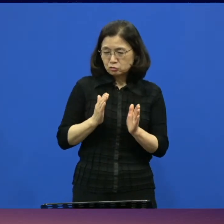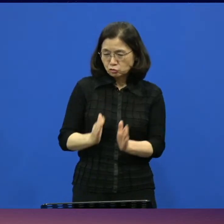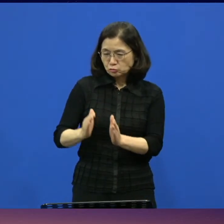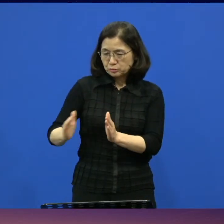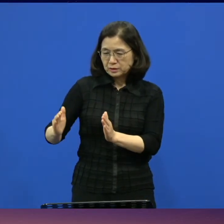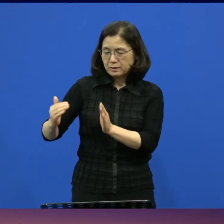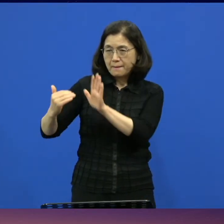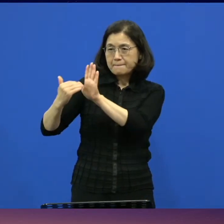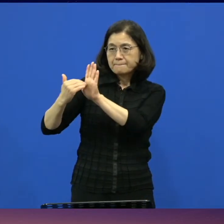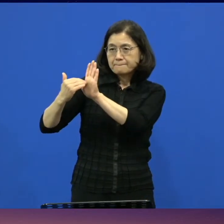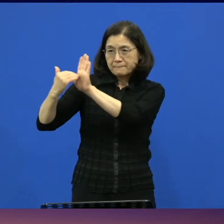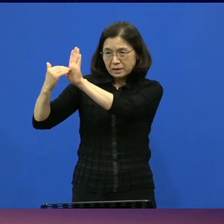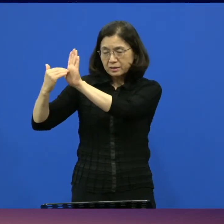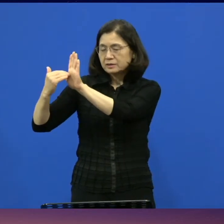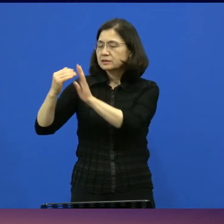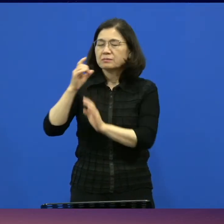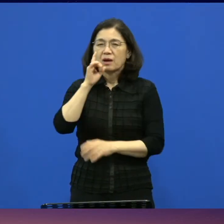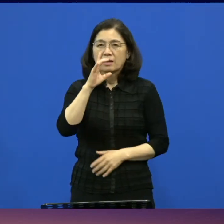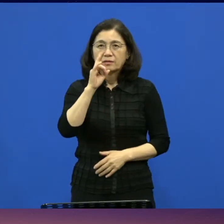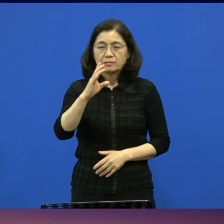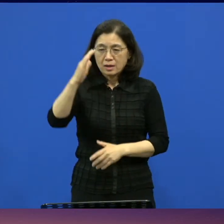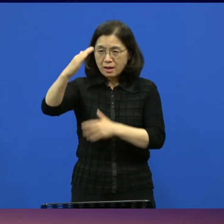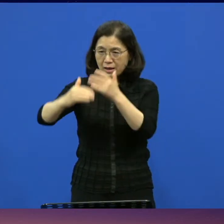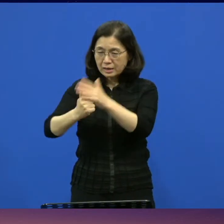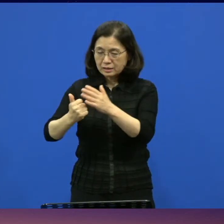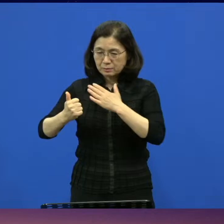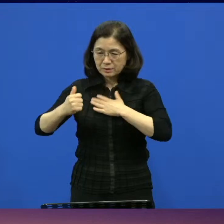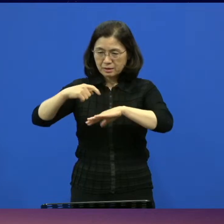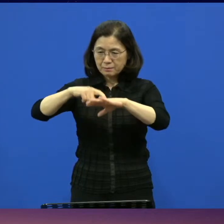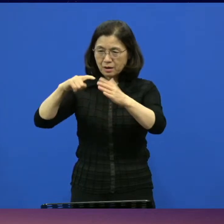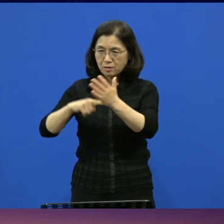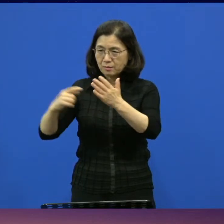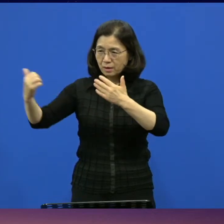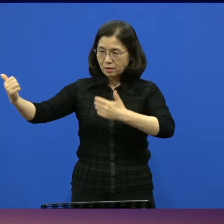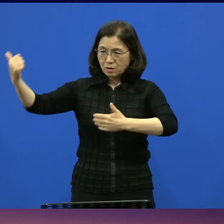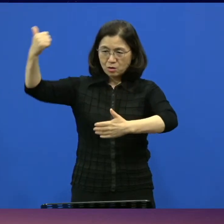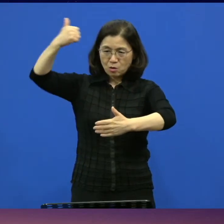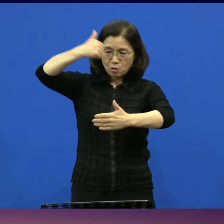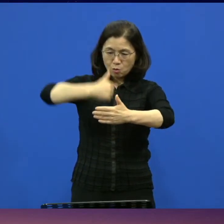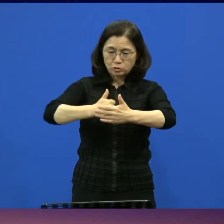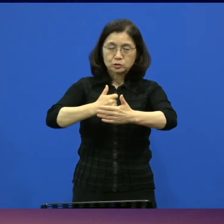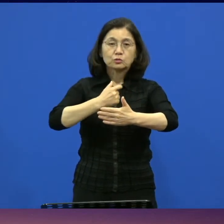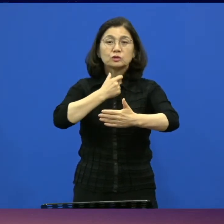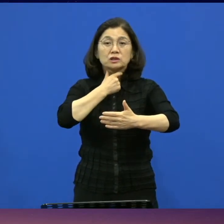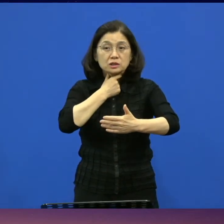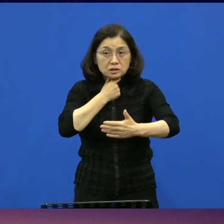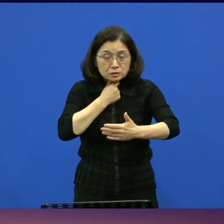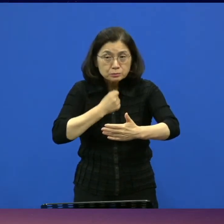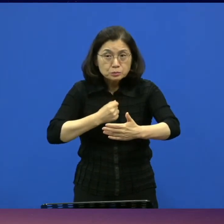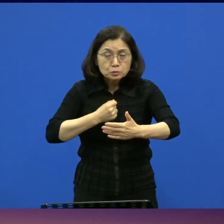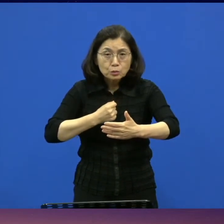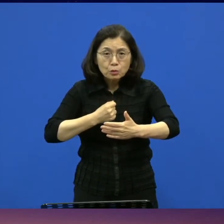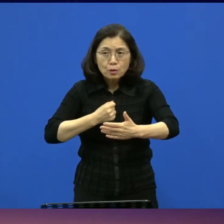거죠. 그리고 하나님이 오시려고 해도 그게 많은 장애물들이 있는 거예요. 많은 장애물들이 있는